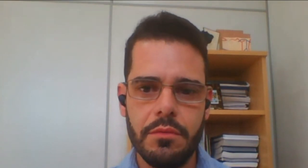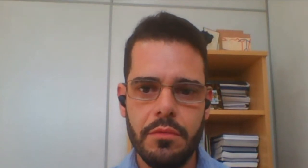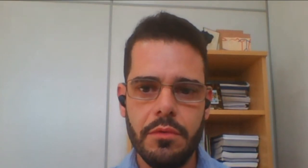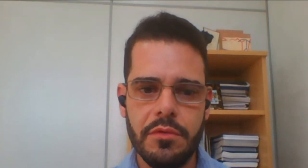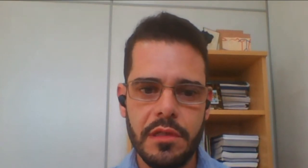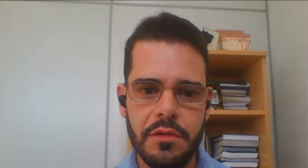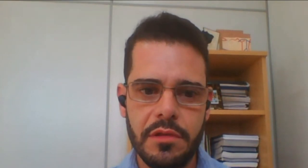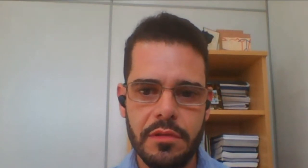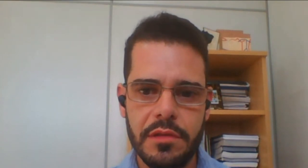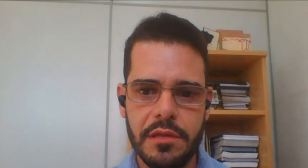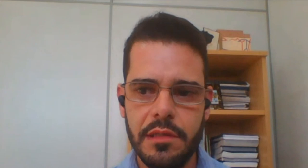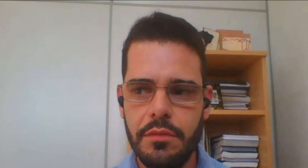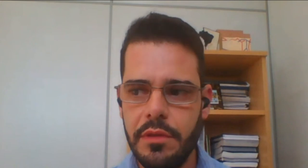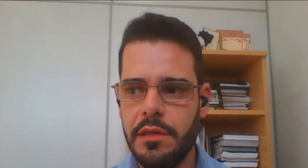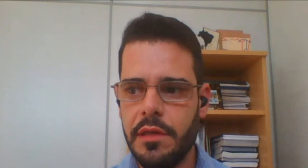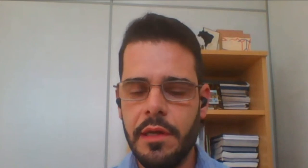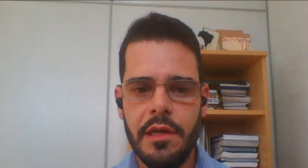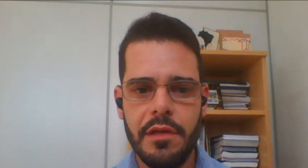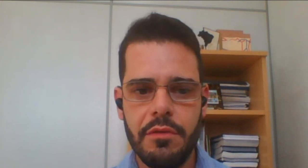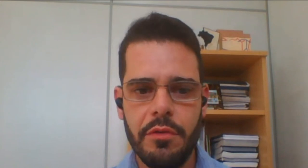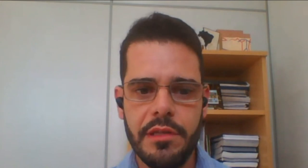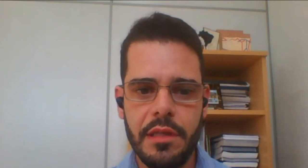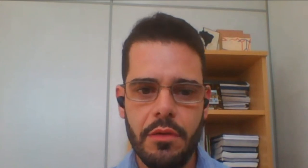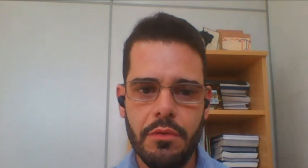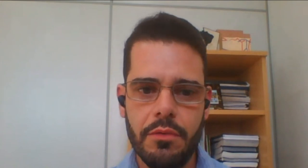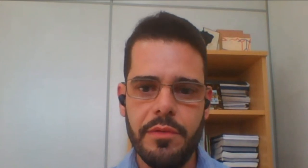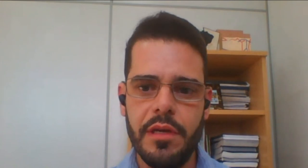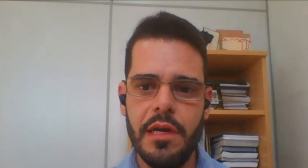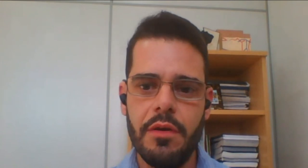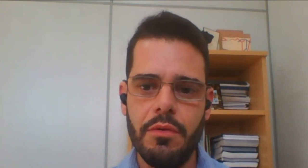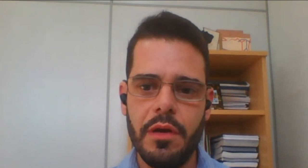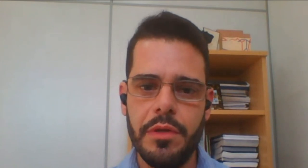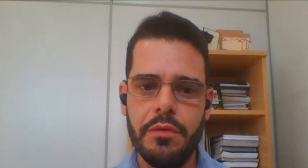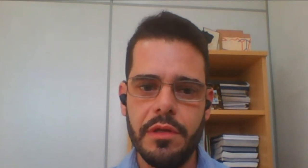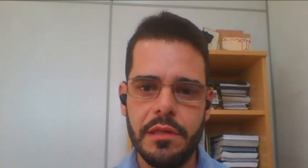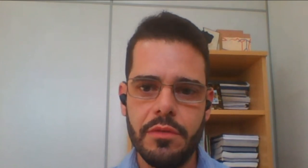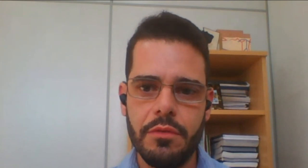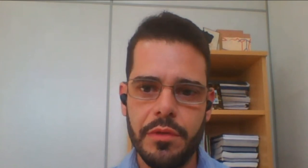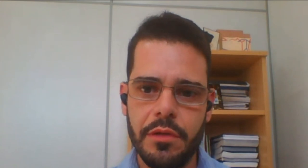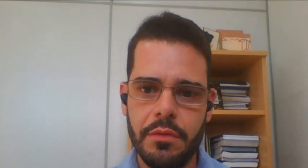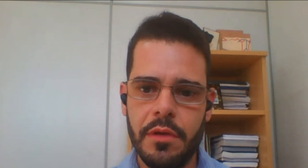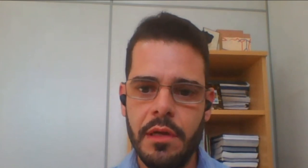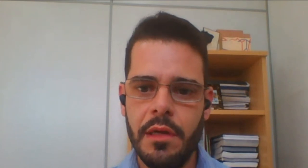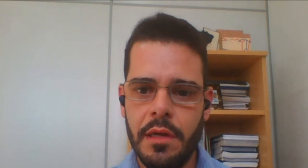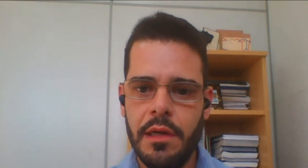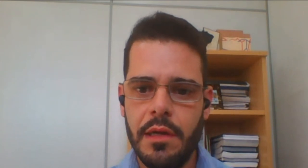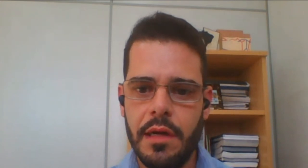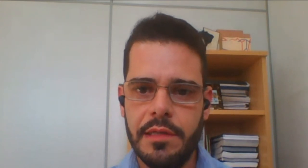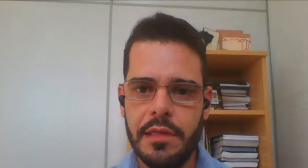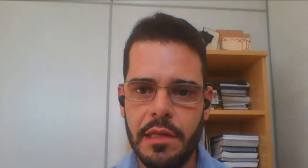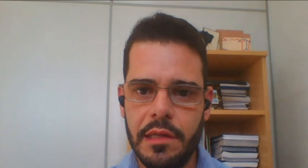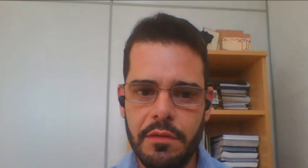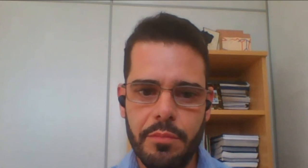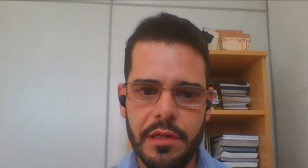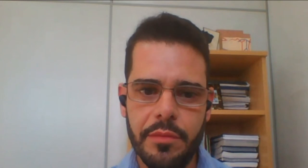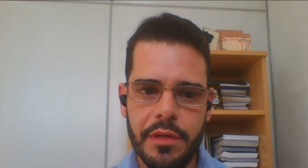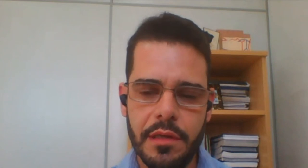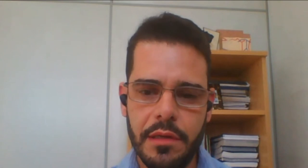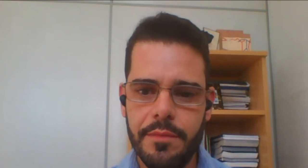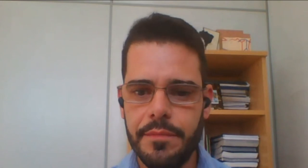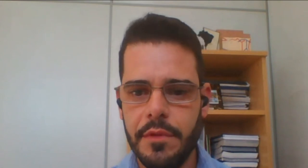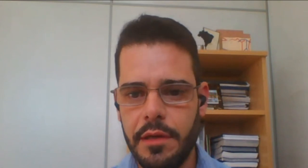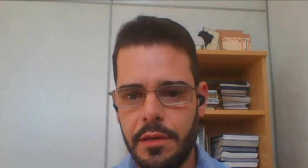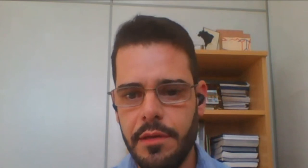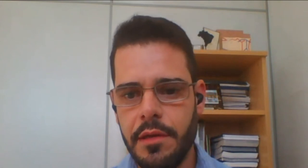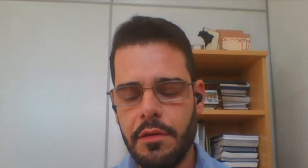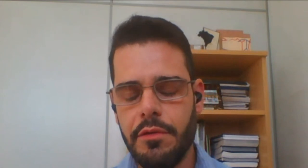solidarizando com todos os que nos estão assistindo e, eventualmente, tem algum familiar, algum amigo que sucumbiram a essa terrível